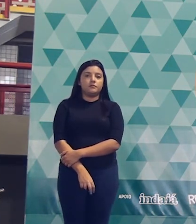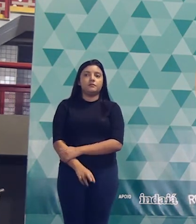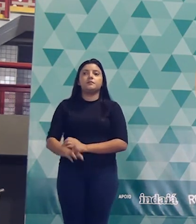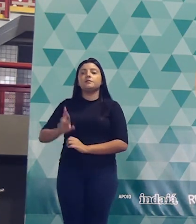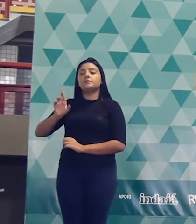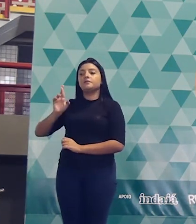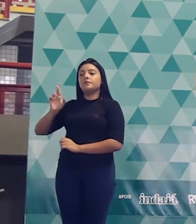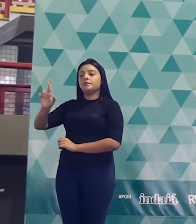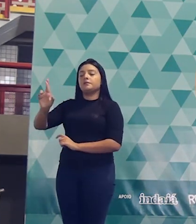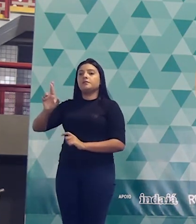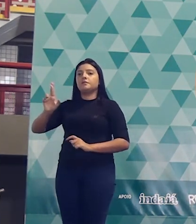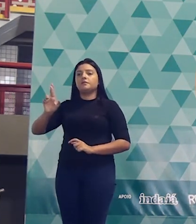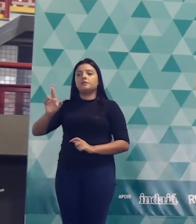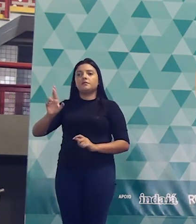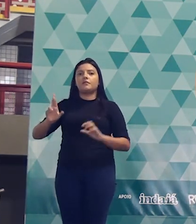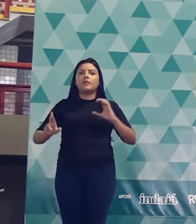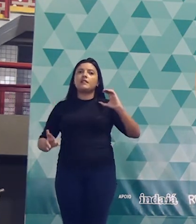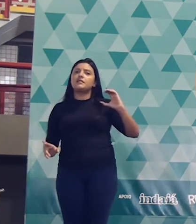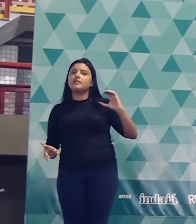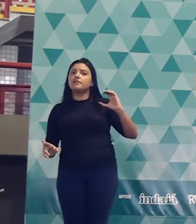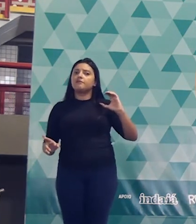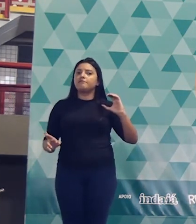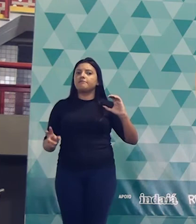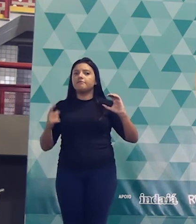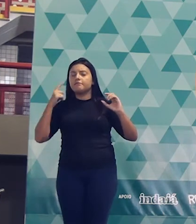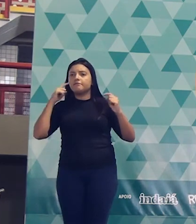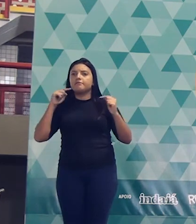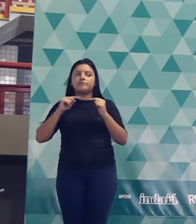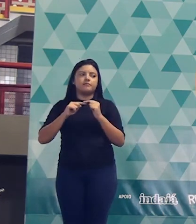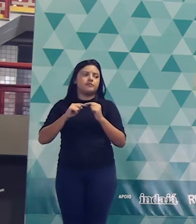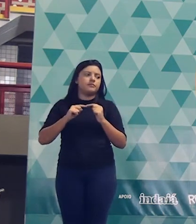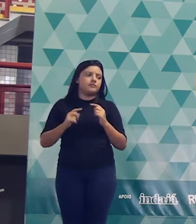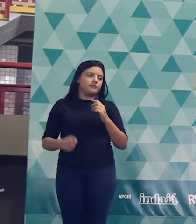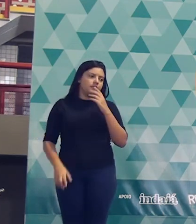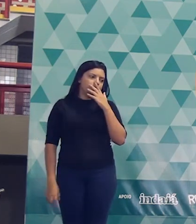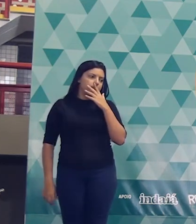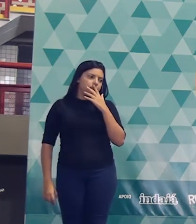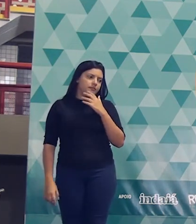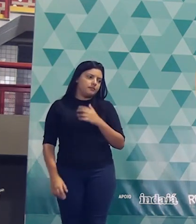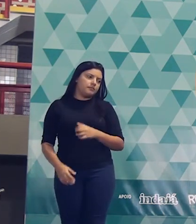Resposta letra C? Letra C, né?